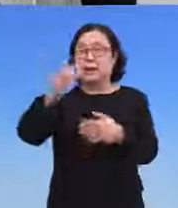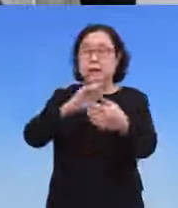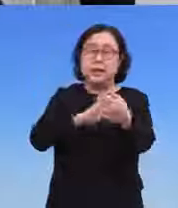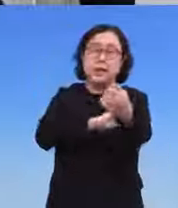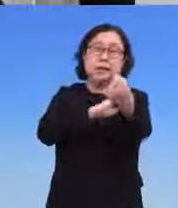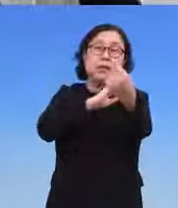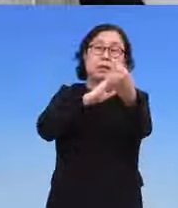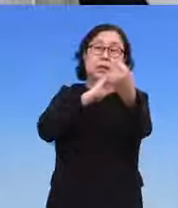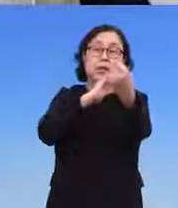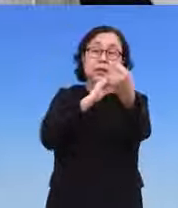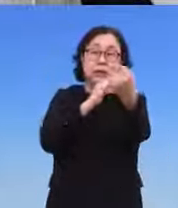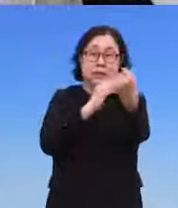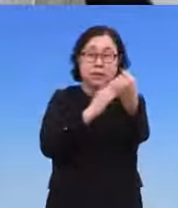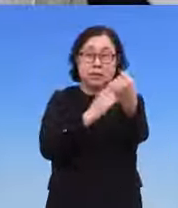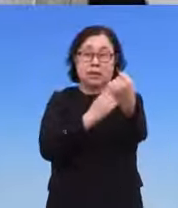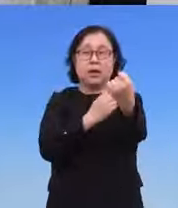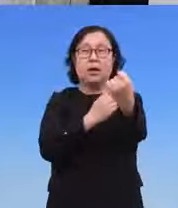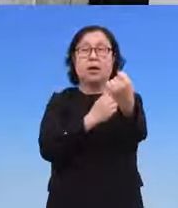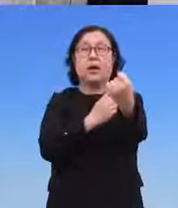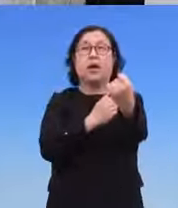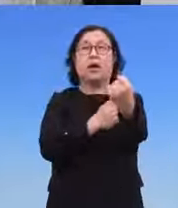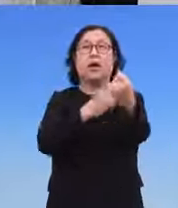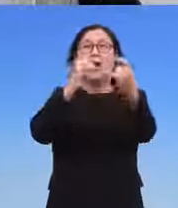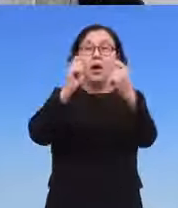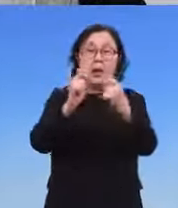이름의 크신 능력,